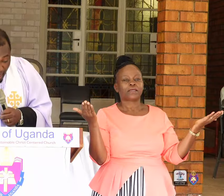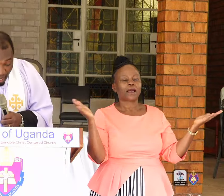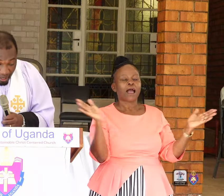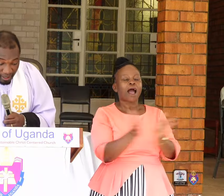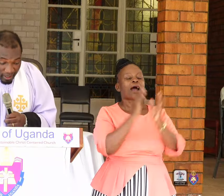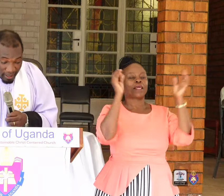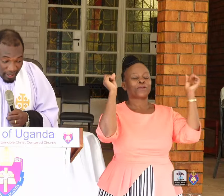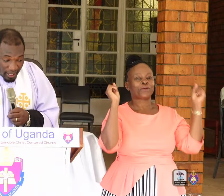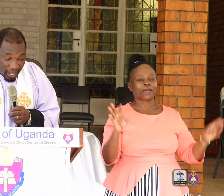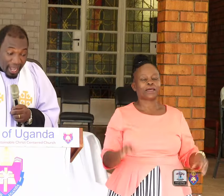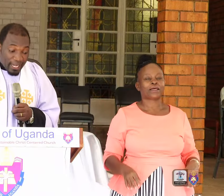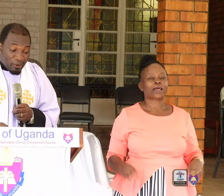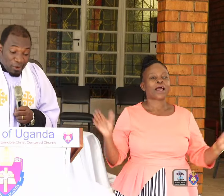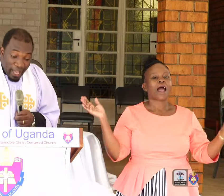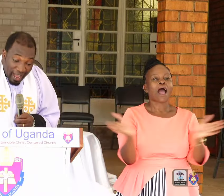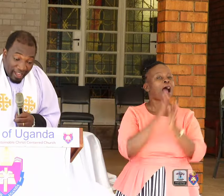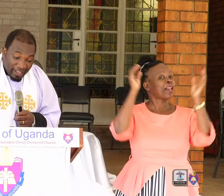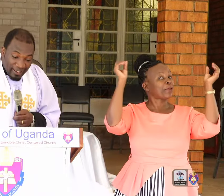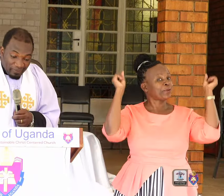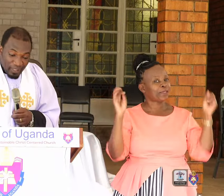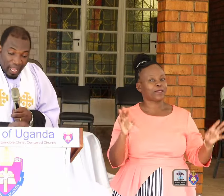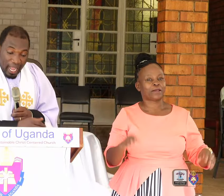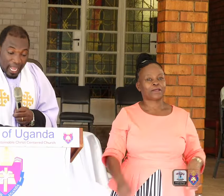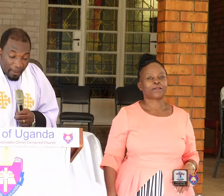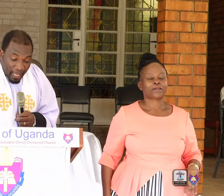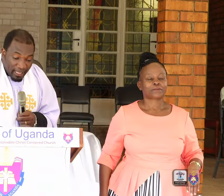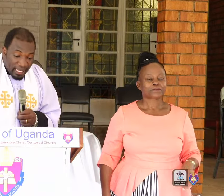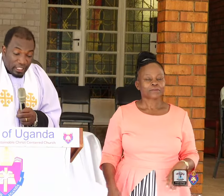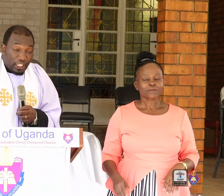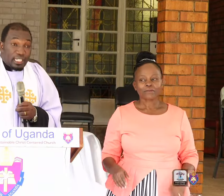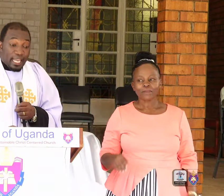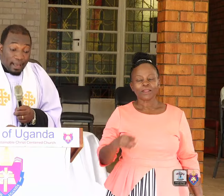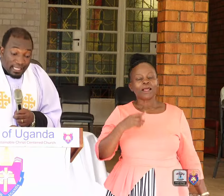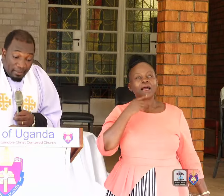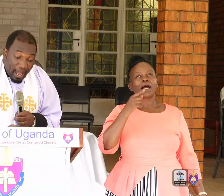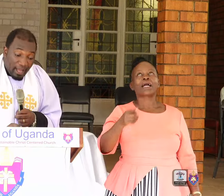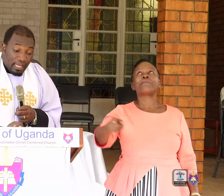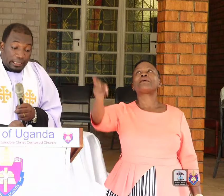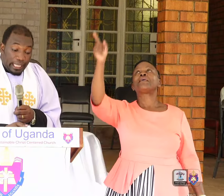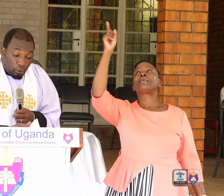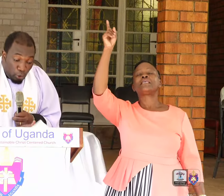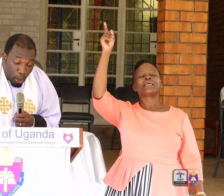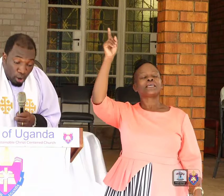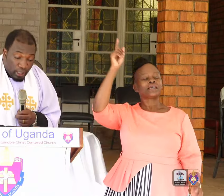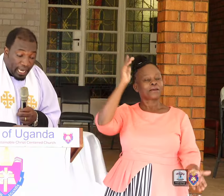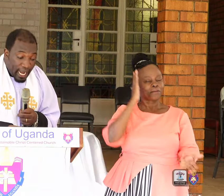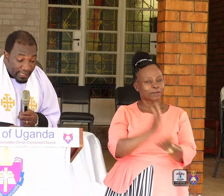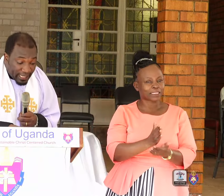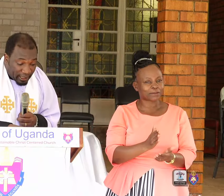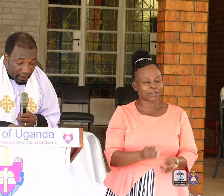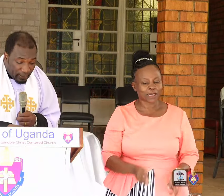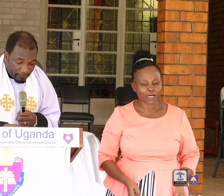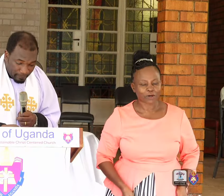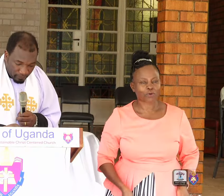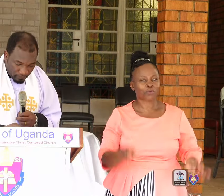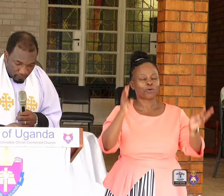Aleluya. Aleluya. Agambye ti nze mazima, ze kubo era nze